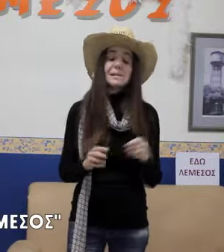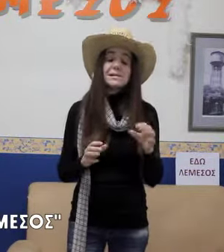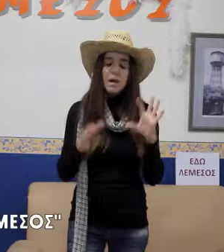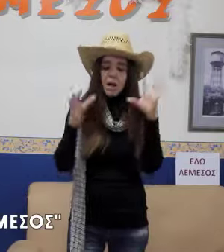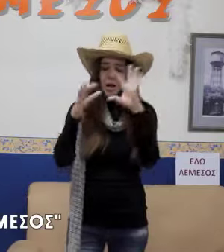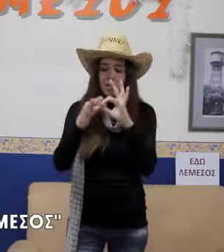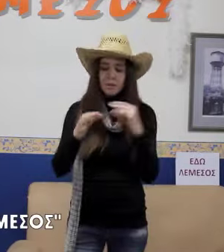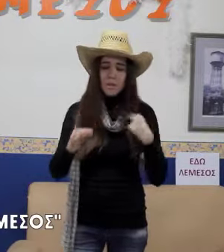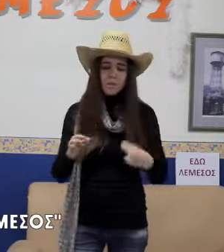Ο Δήμος Λεμεσού σε συνεργασία